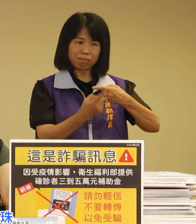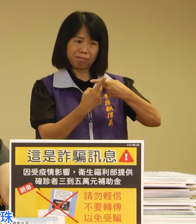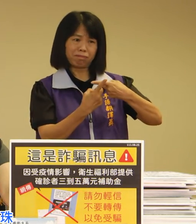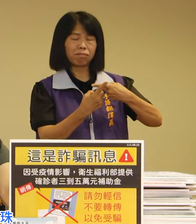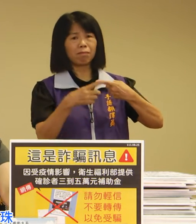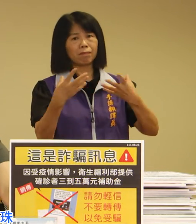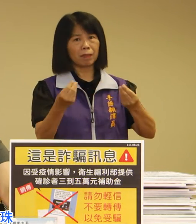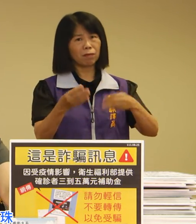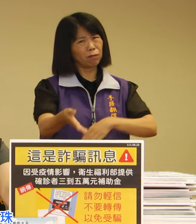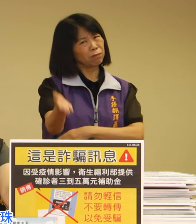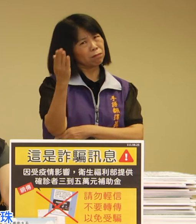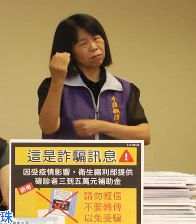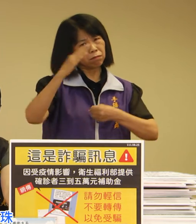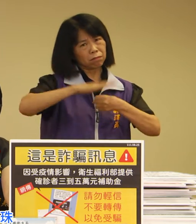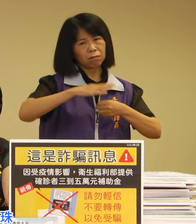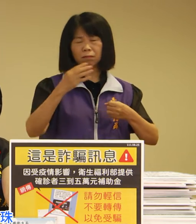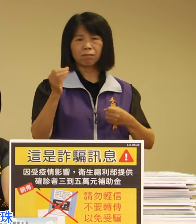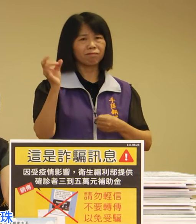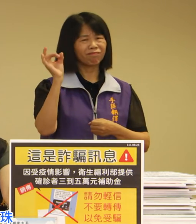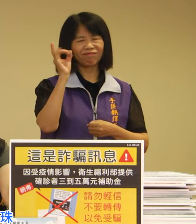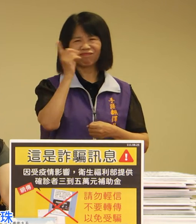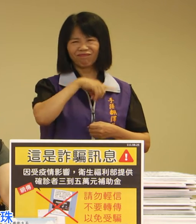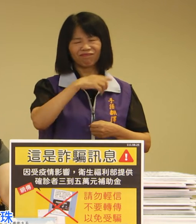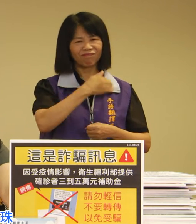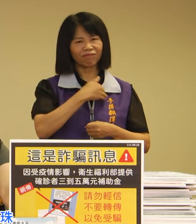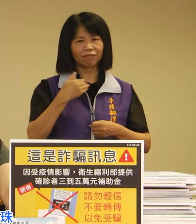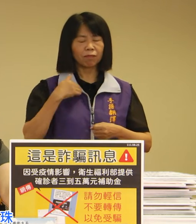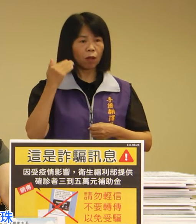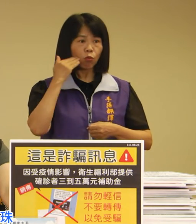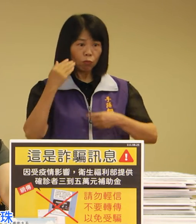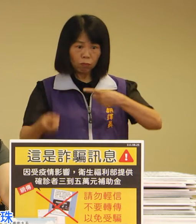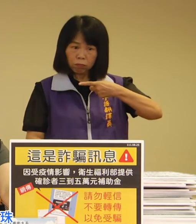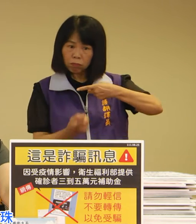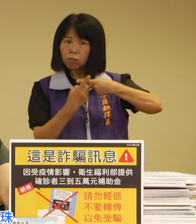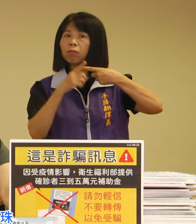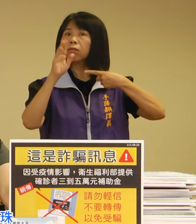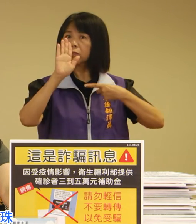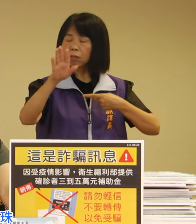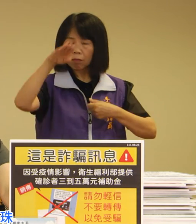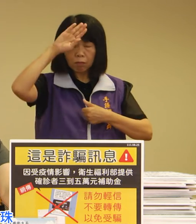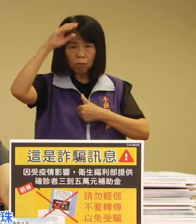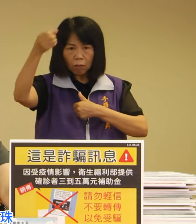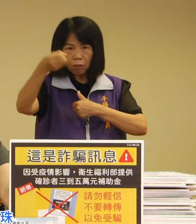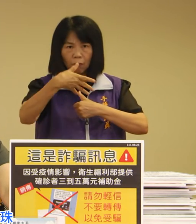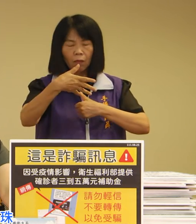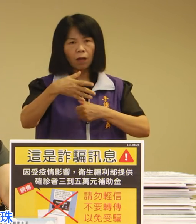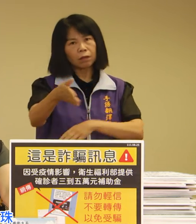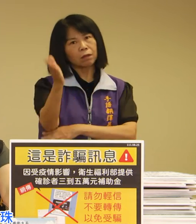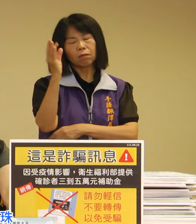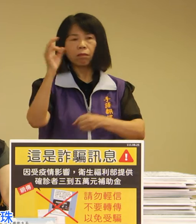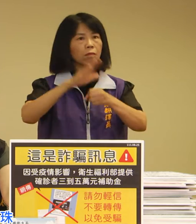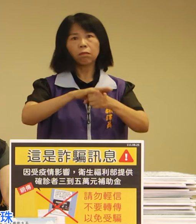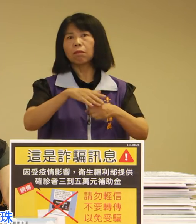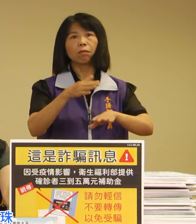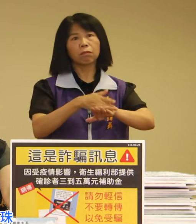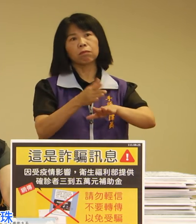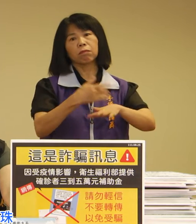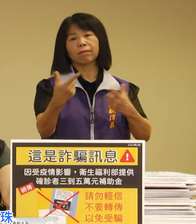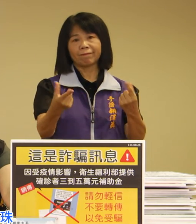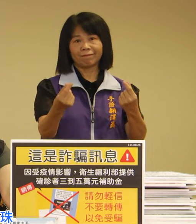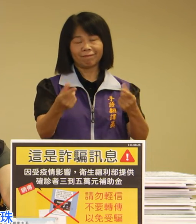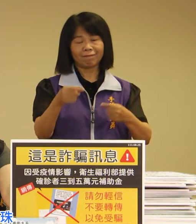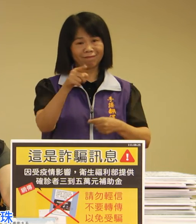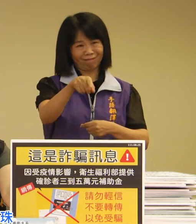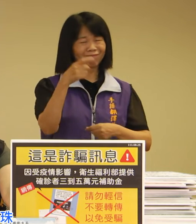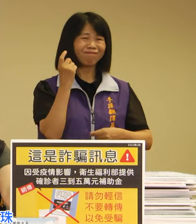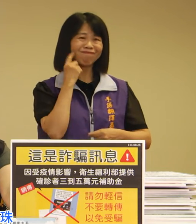么政府会补助？不可能。好，第二个，如果确诊了，好，确诊了政府也不会补助哈。我想这个讯